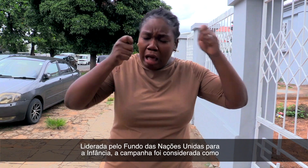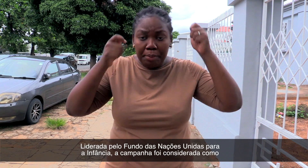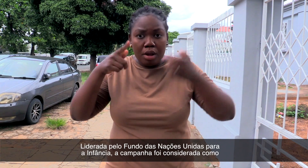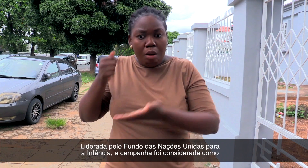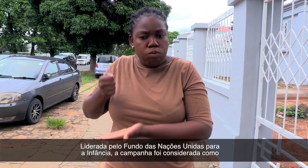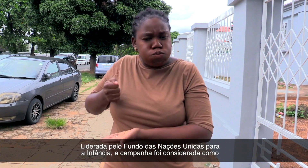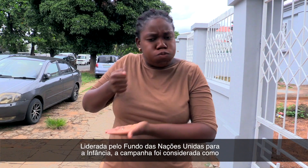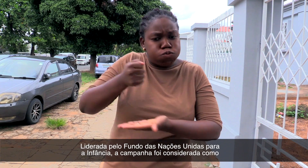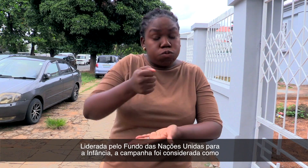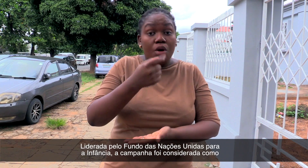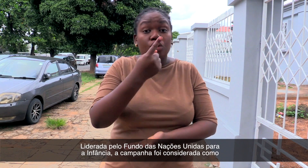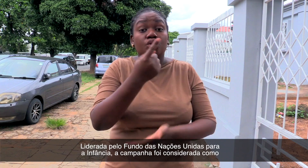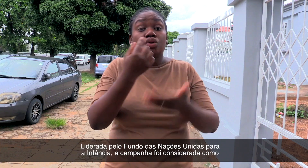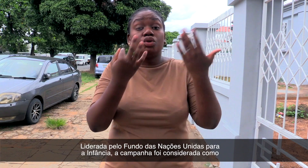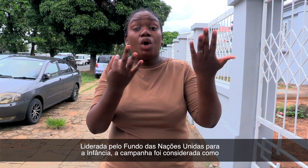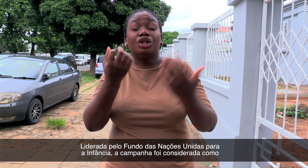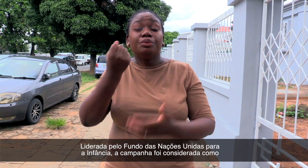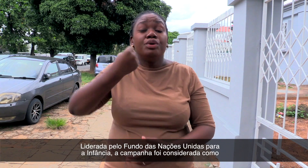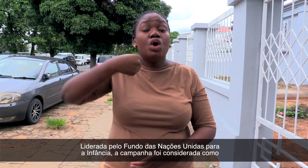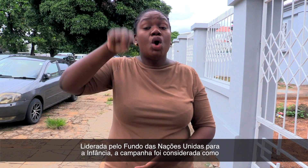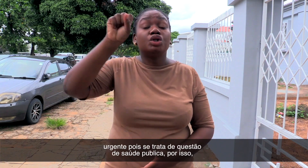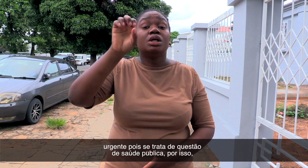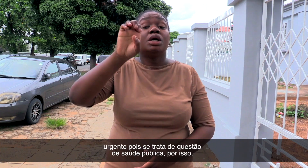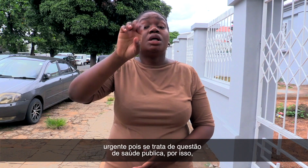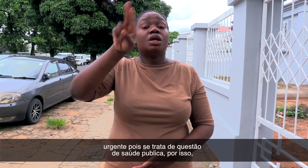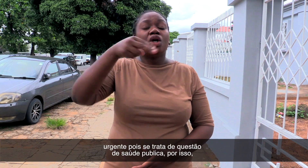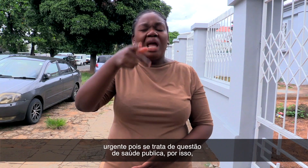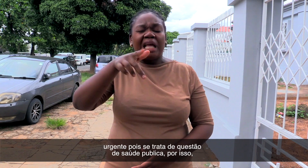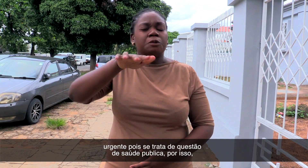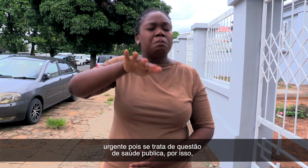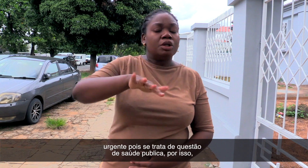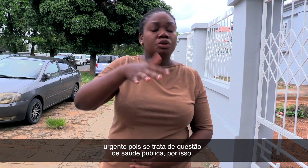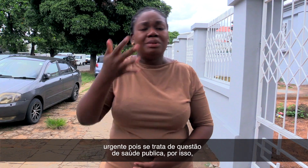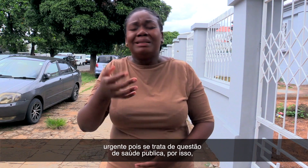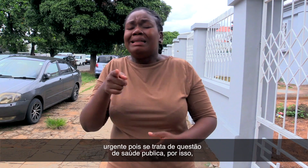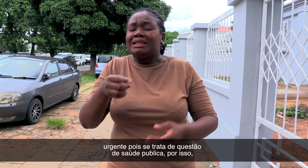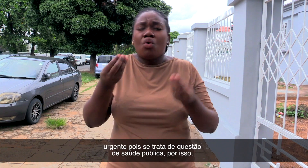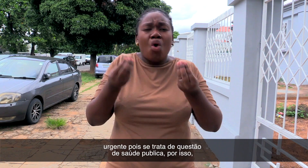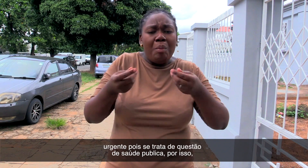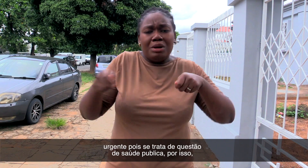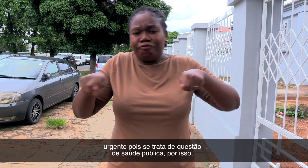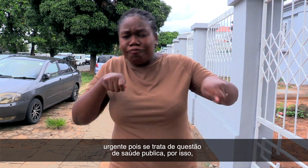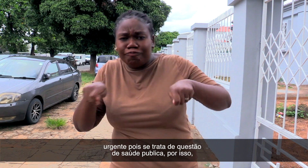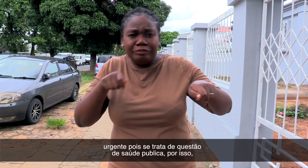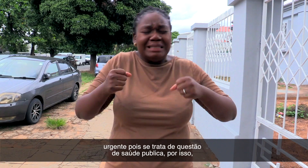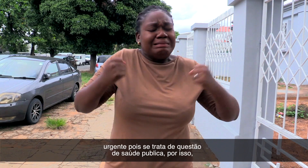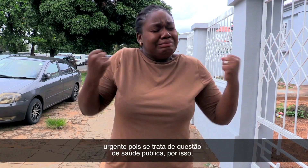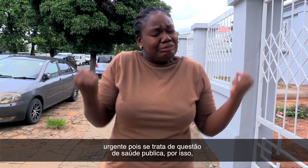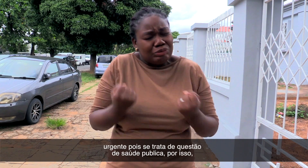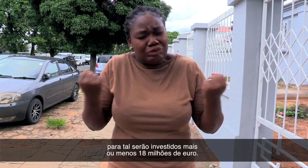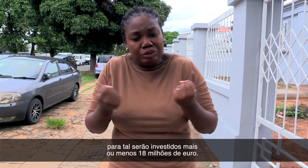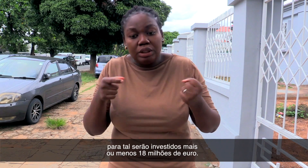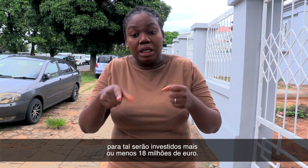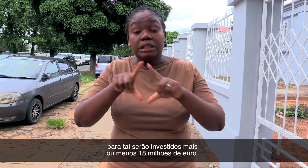Nações Unidas para a Infância, a campanha foi considerada como urgente, pois se trata da questão de saúde pública. Por